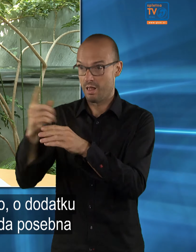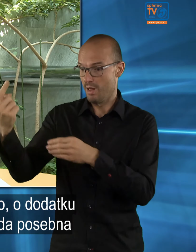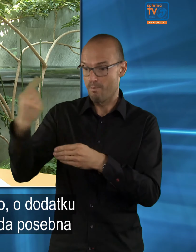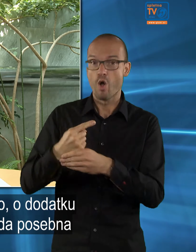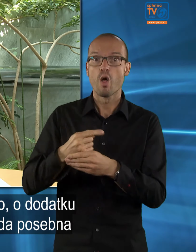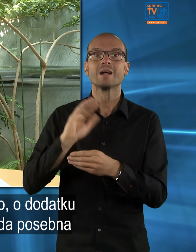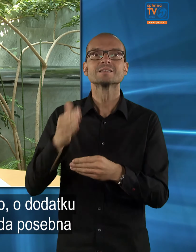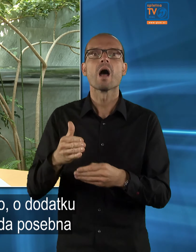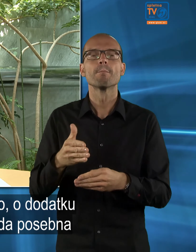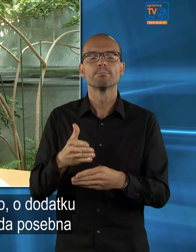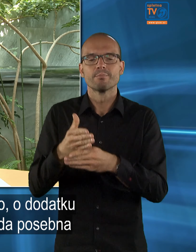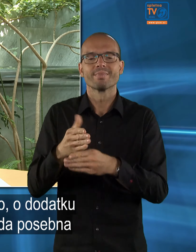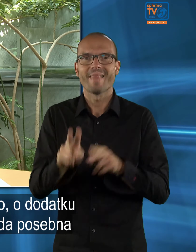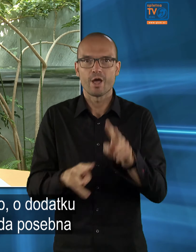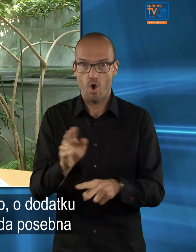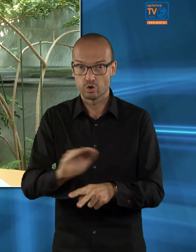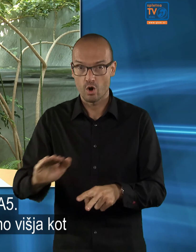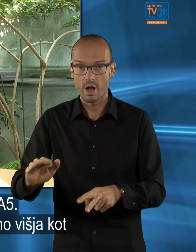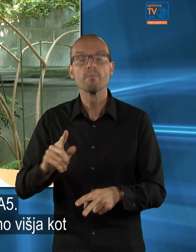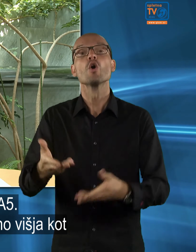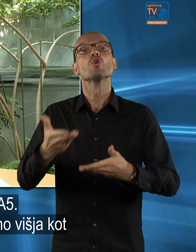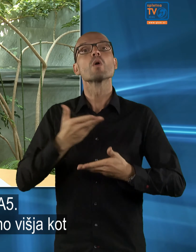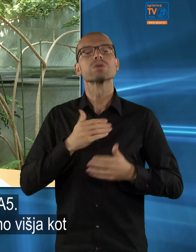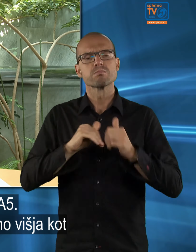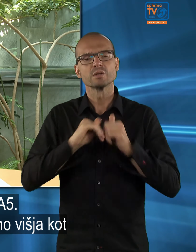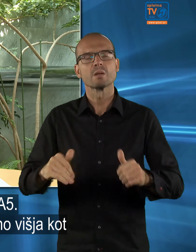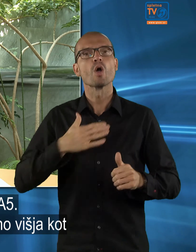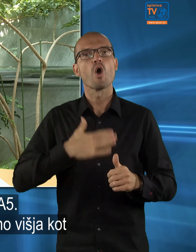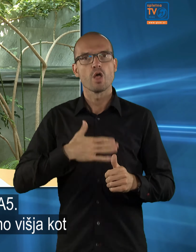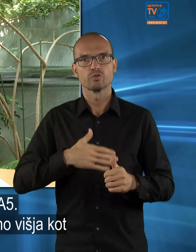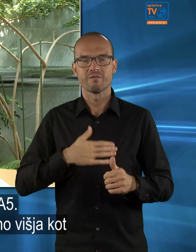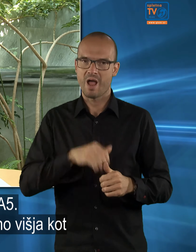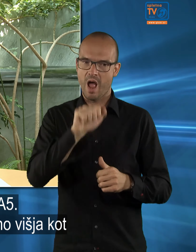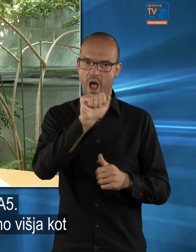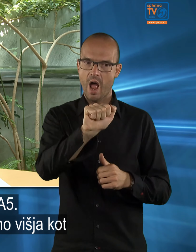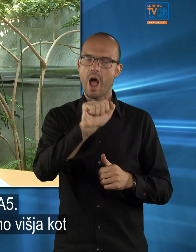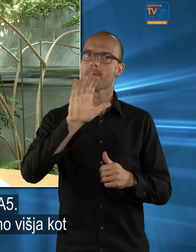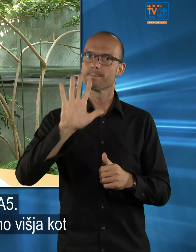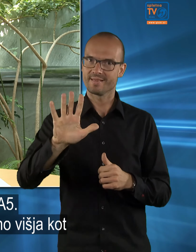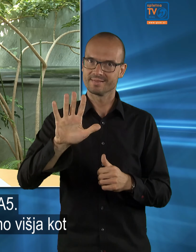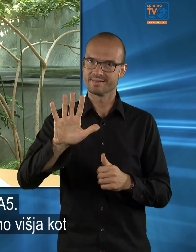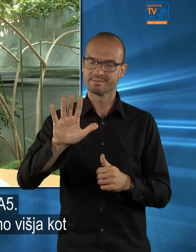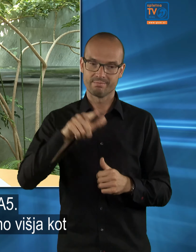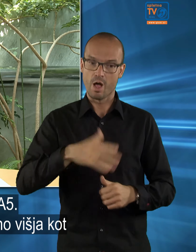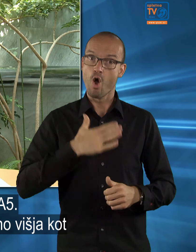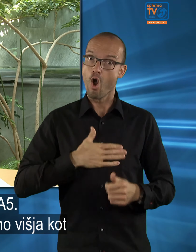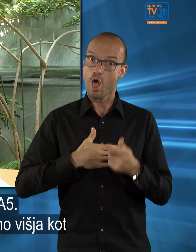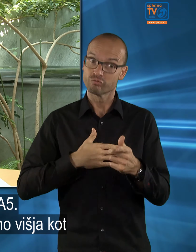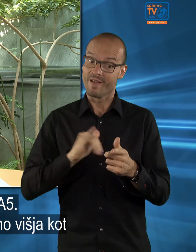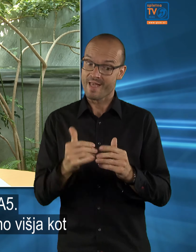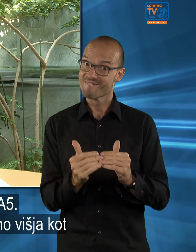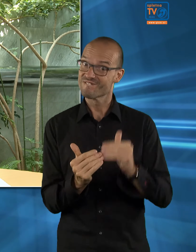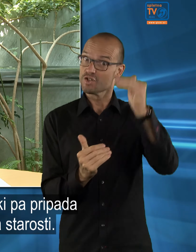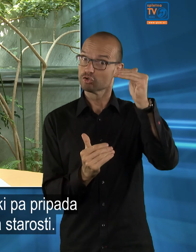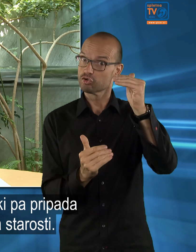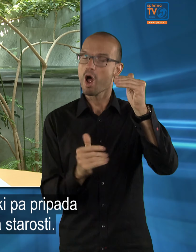otroka, pripada posebna olajšava, tako imenovana A5. Ta olajšava je občutno višja kot pa običajna